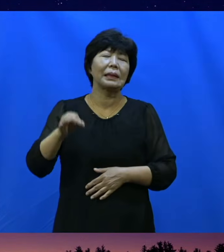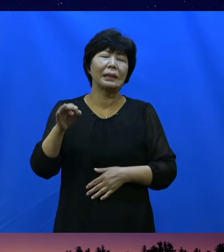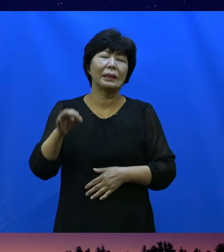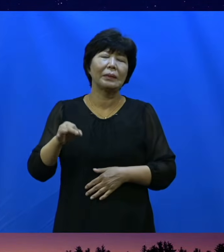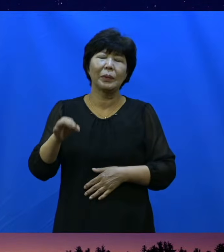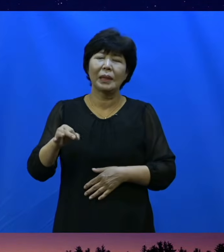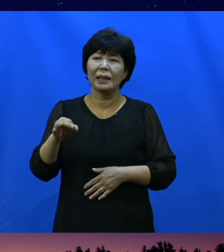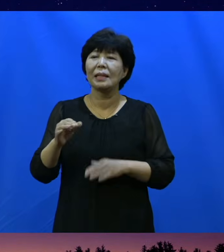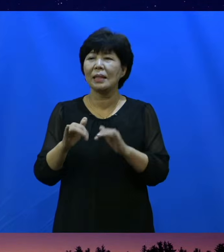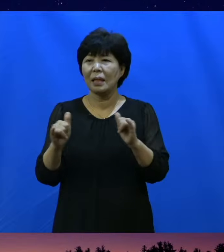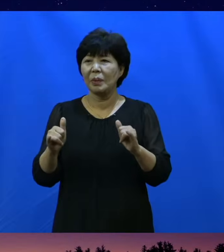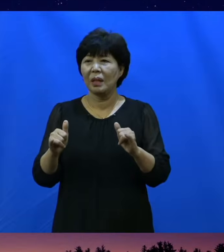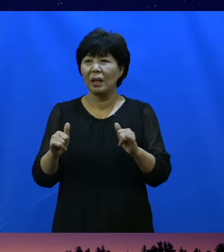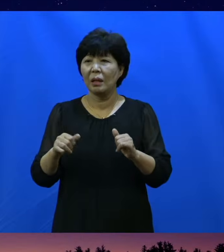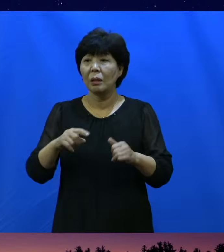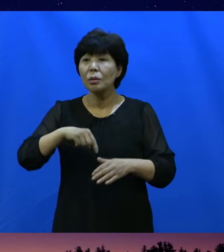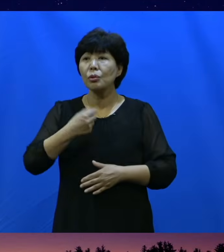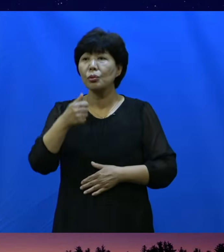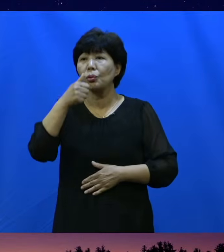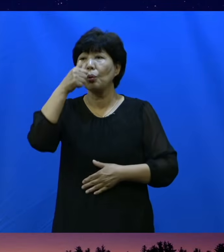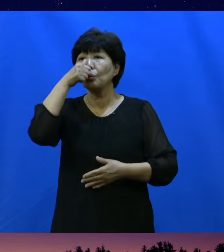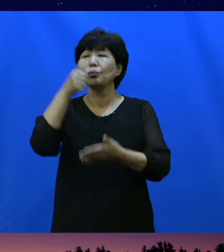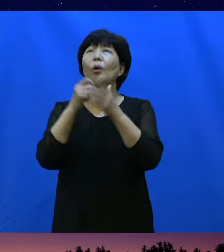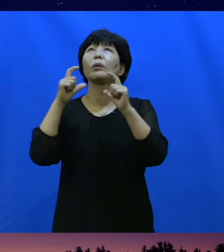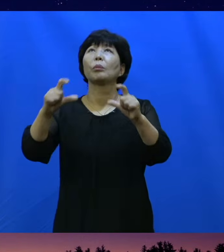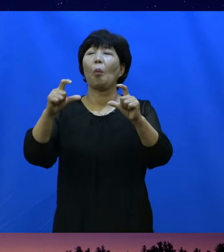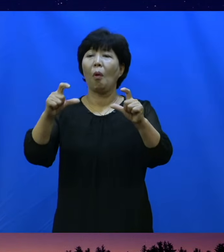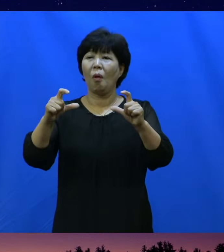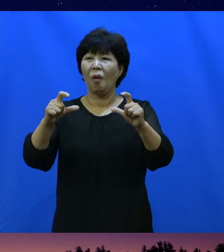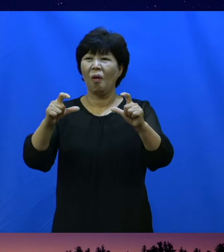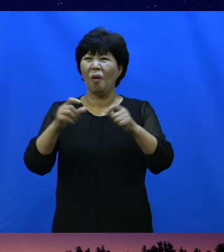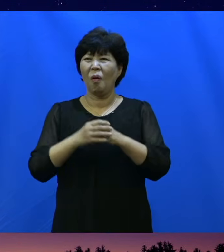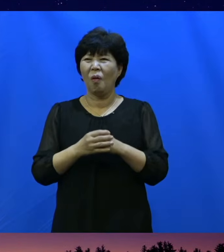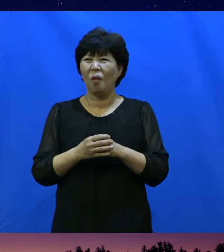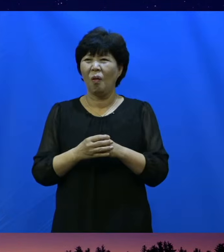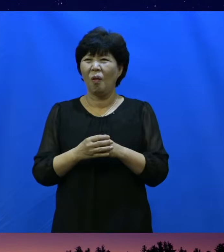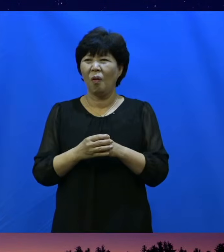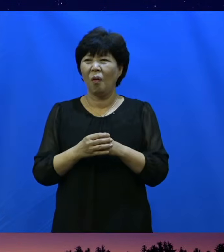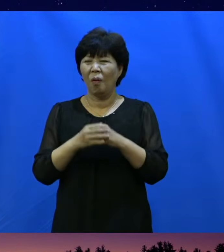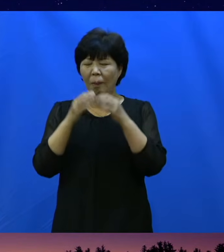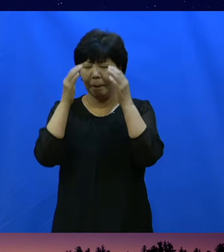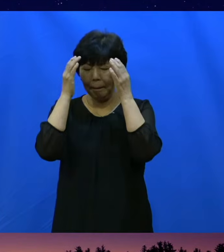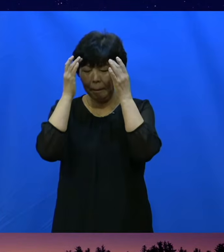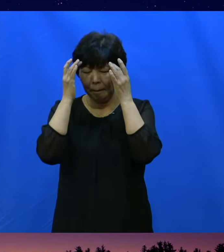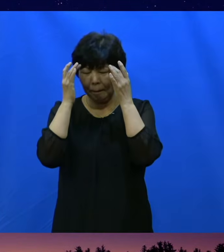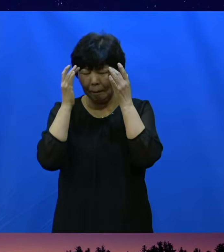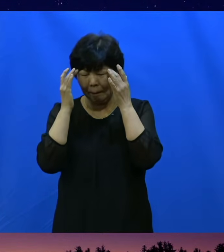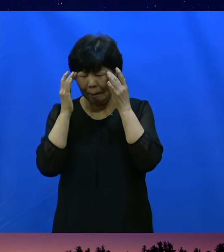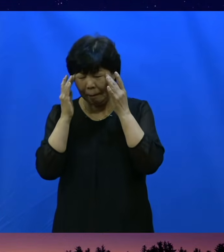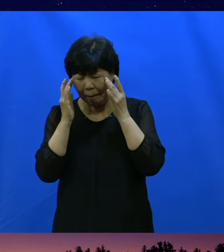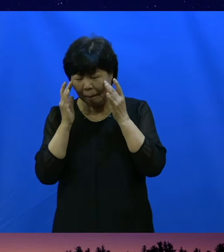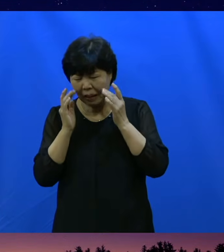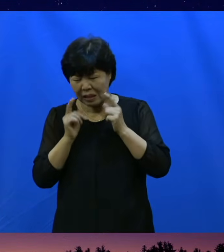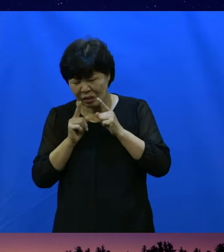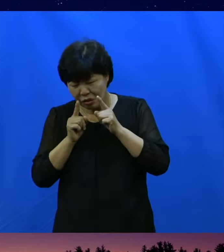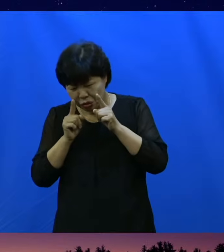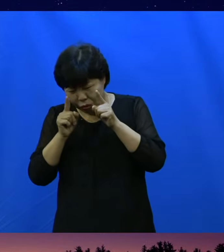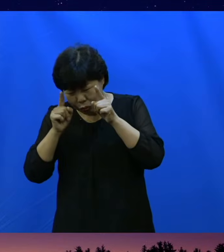막 빠져가지고요, 아무것도 할 수가 없어. 식은땀이 나고 막 지옥에 떨어지는 것 같은 느낌이